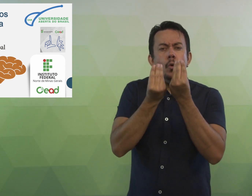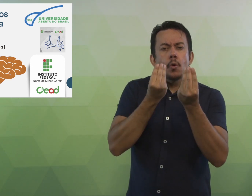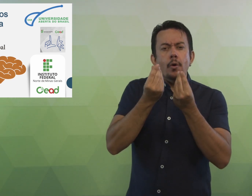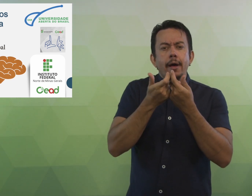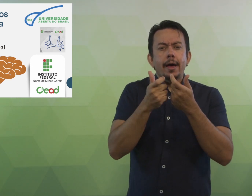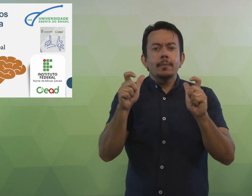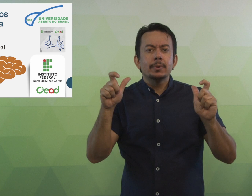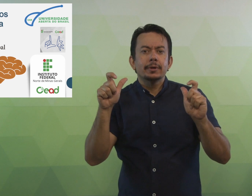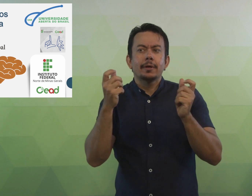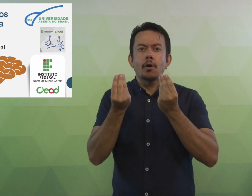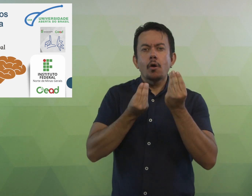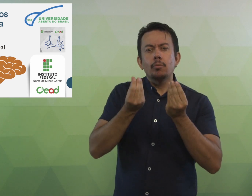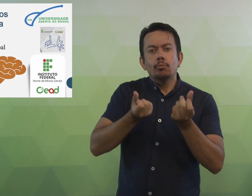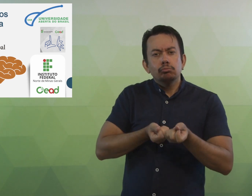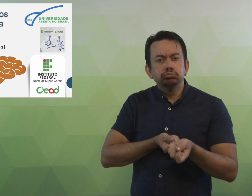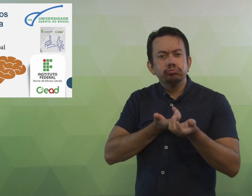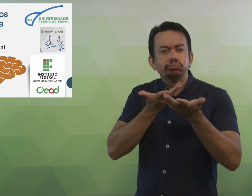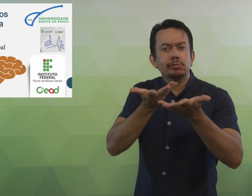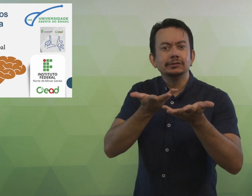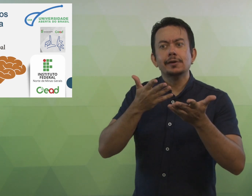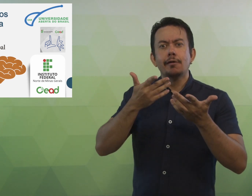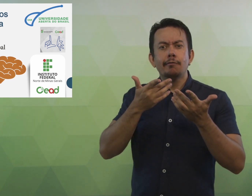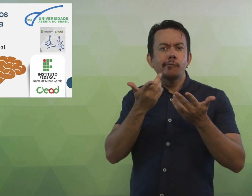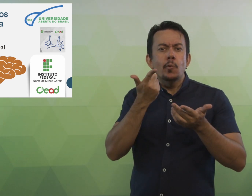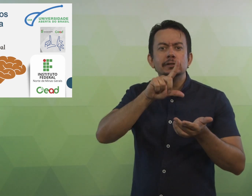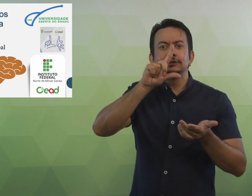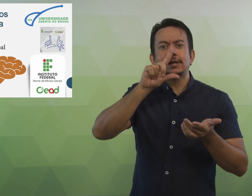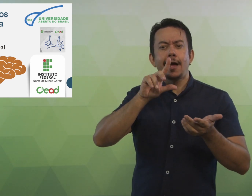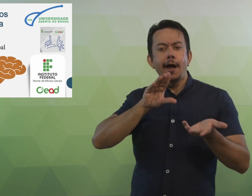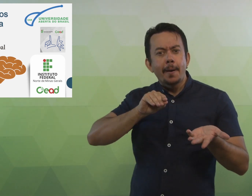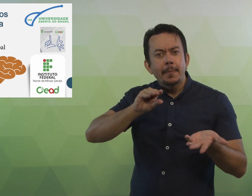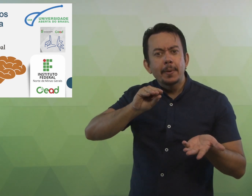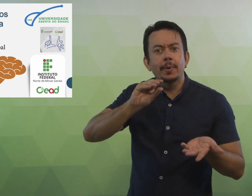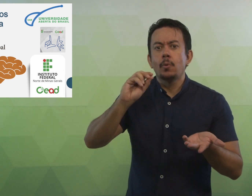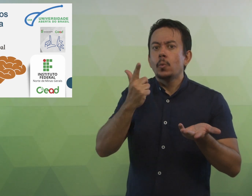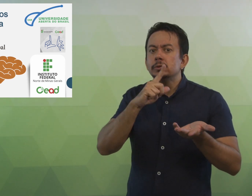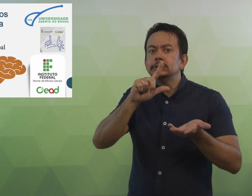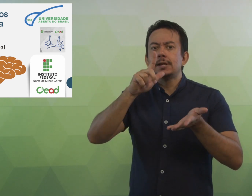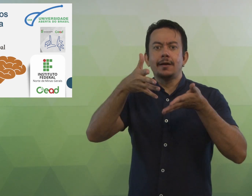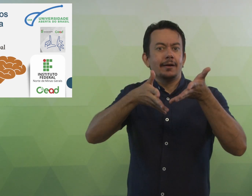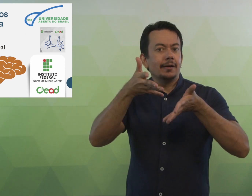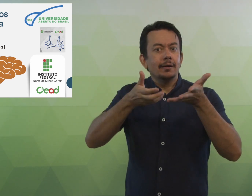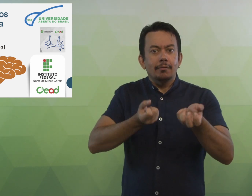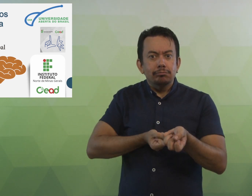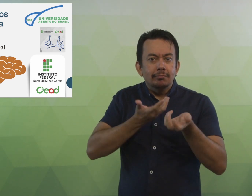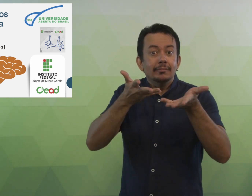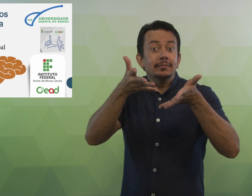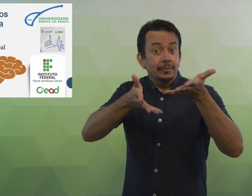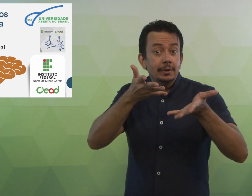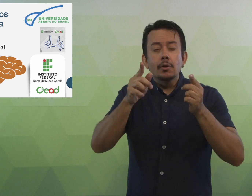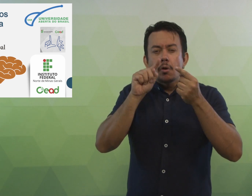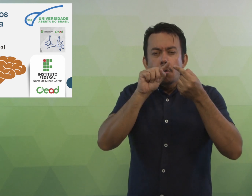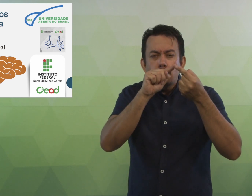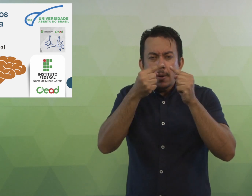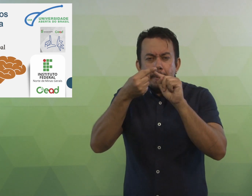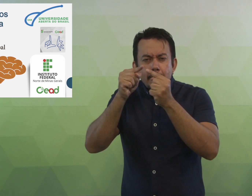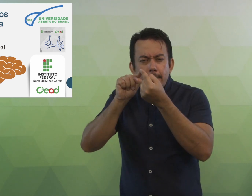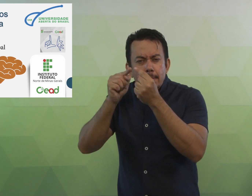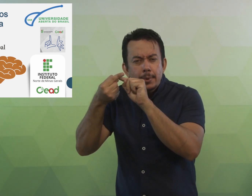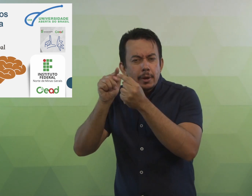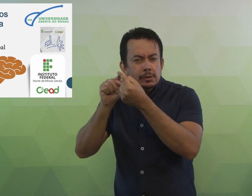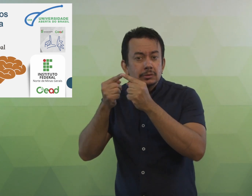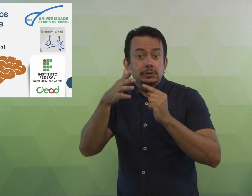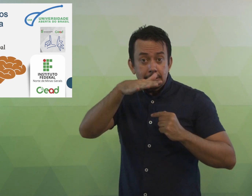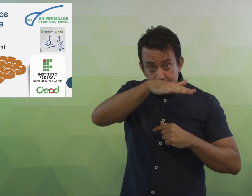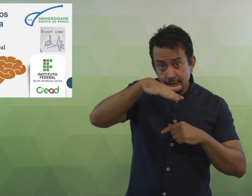Então, nós precisamos compreender a questão da gramática, compreender como nós iremos nos pronunciar, ou de forma verbal,